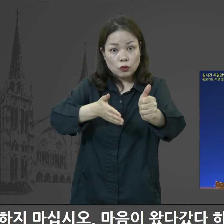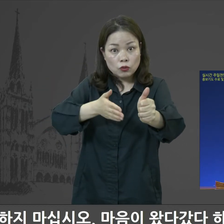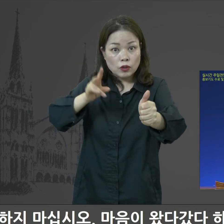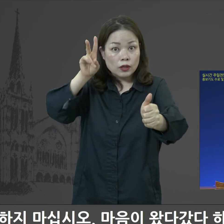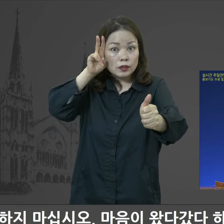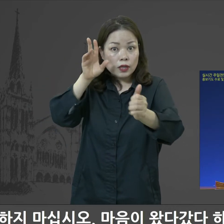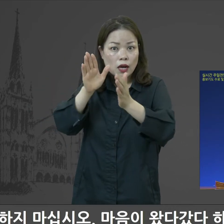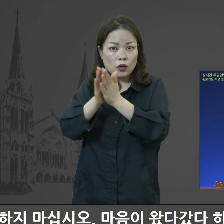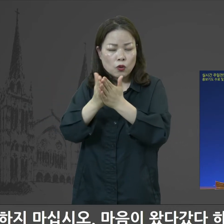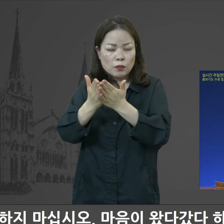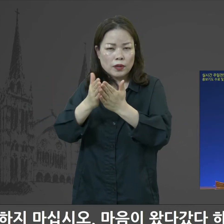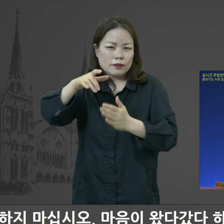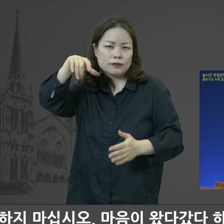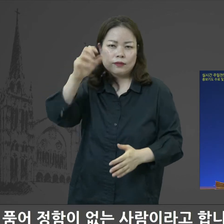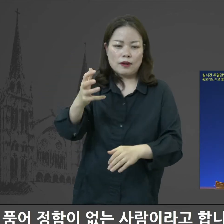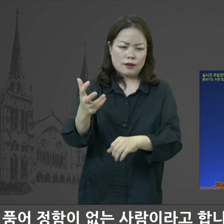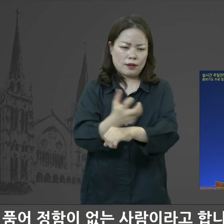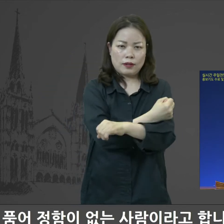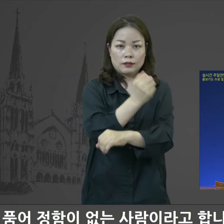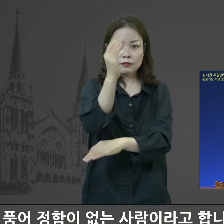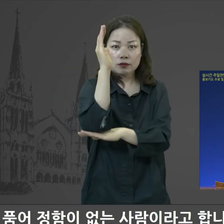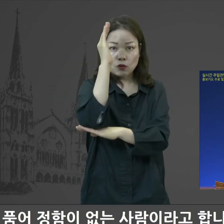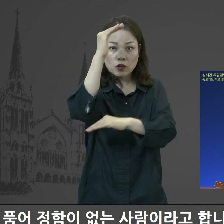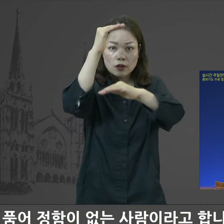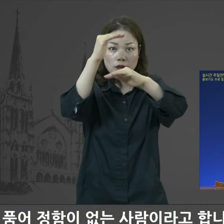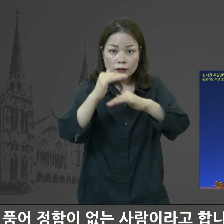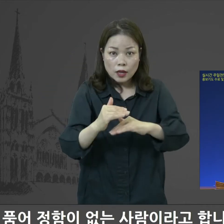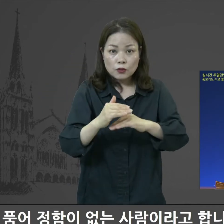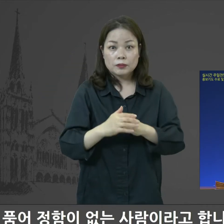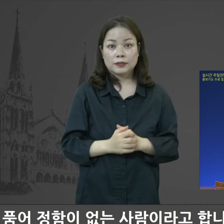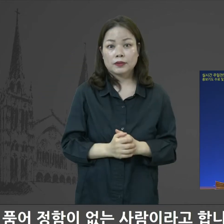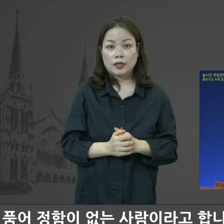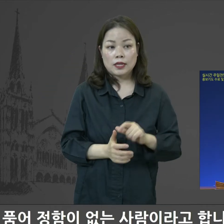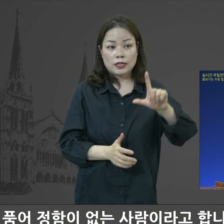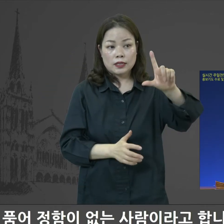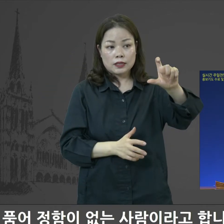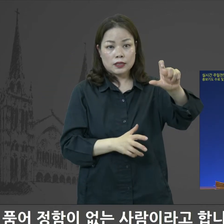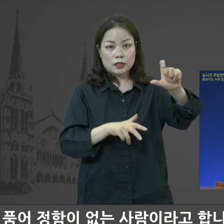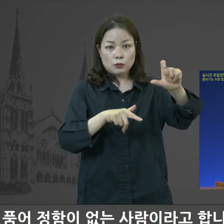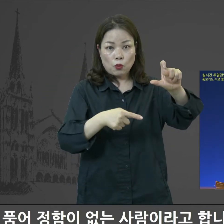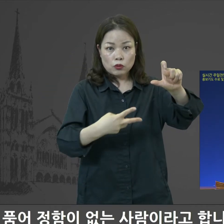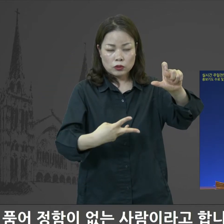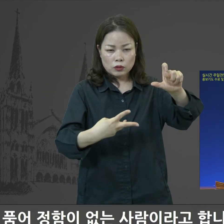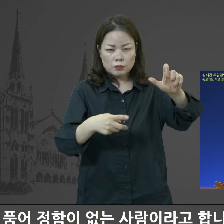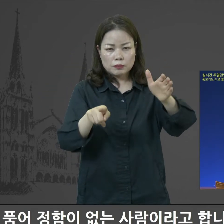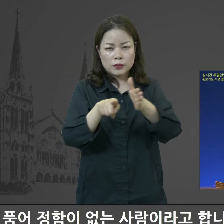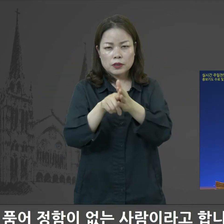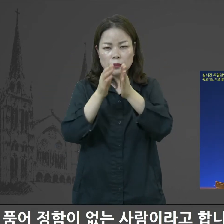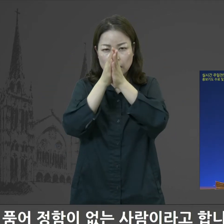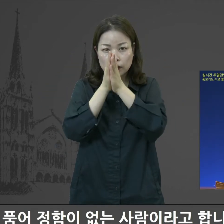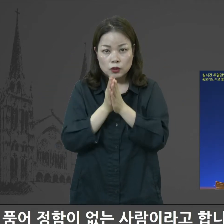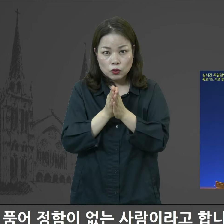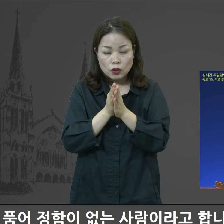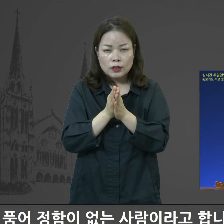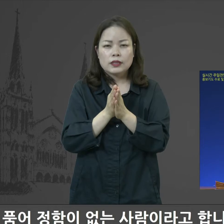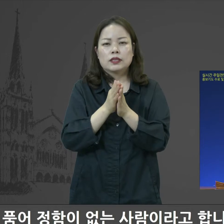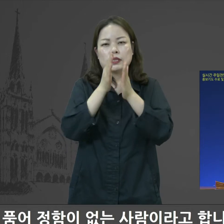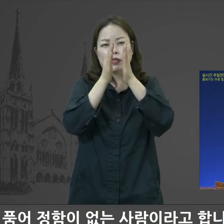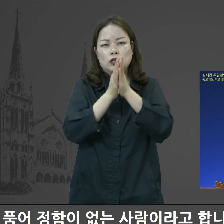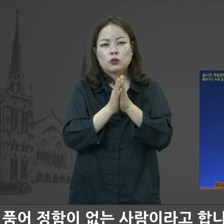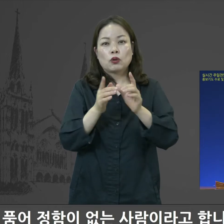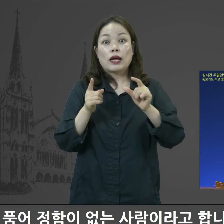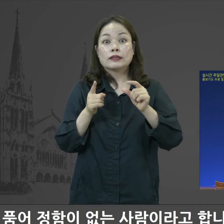강조점은 여기에 있는 것입니다. 15절에 나오는 믿음의 기도에서 이